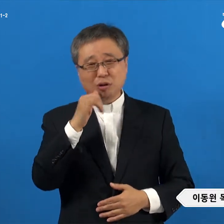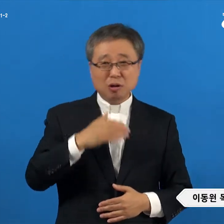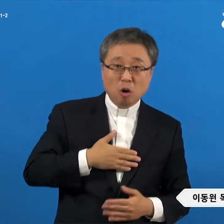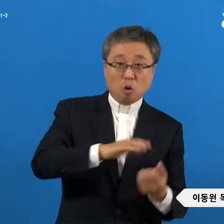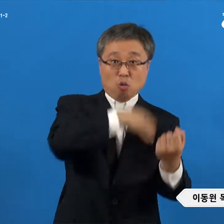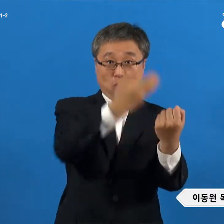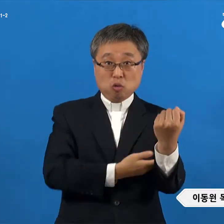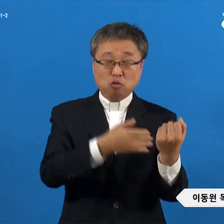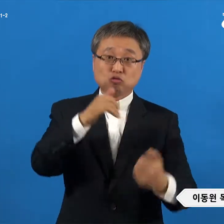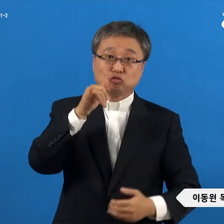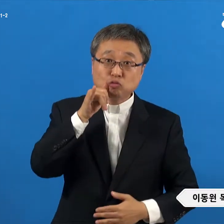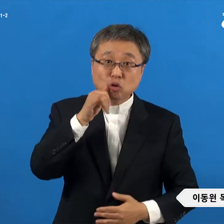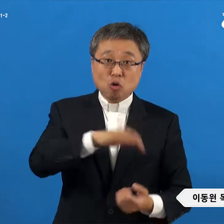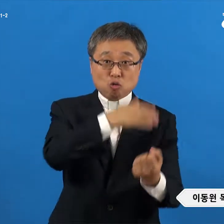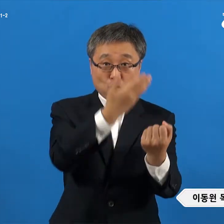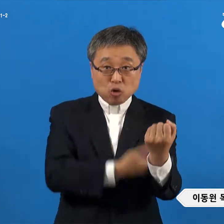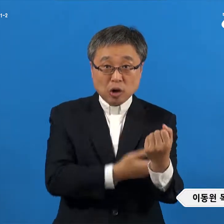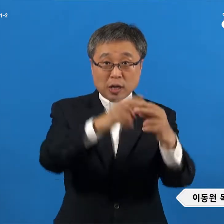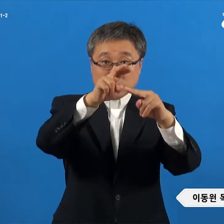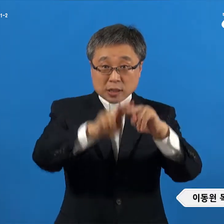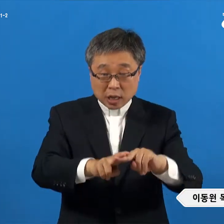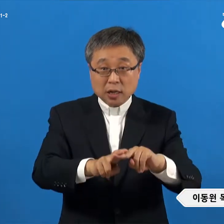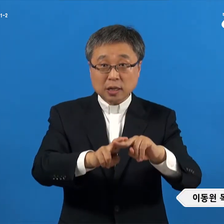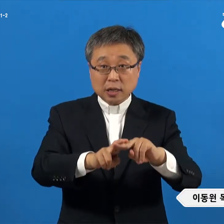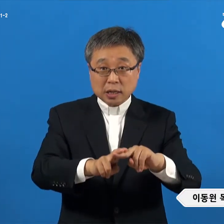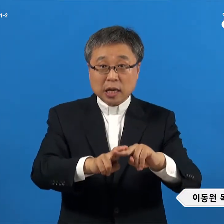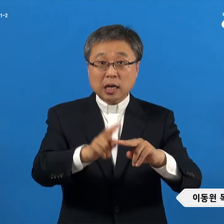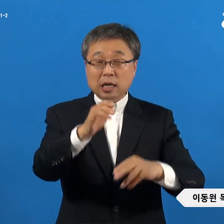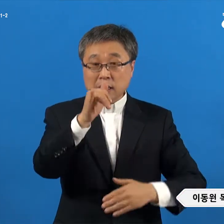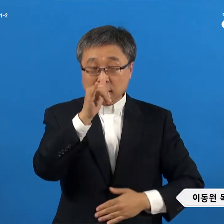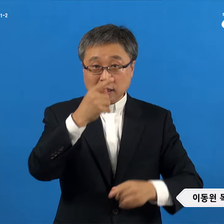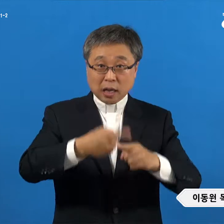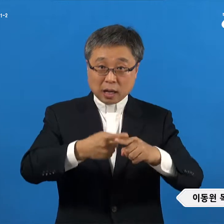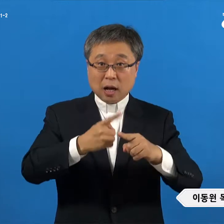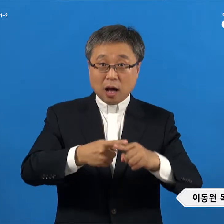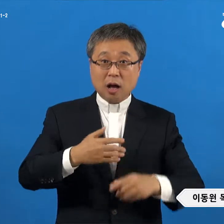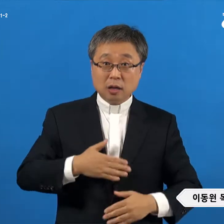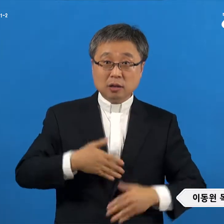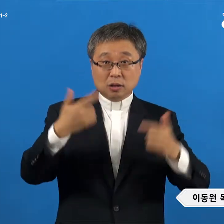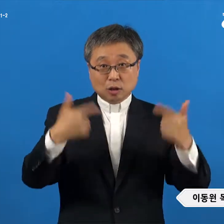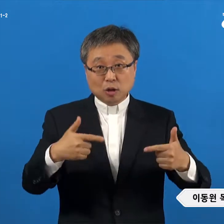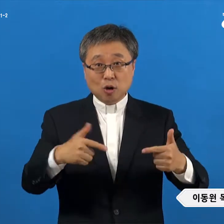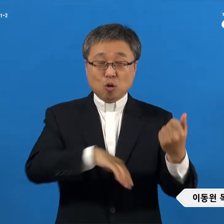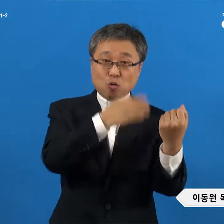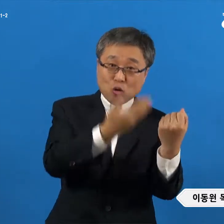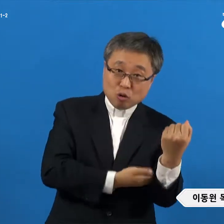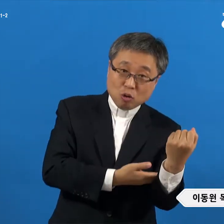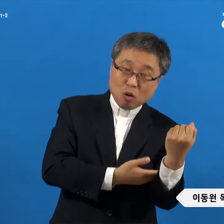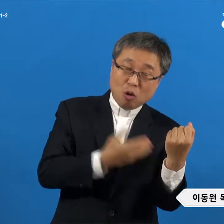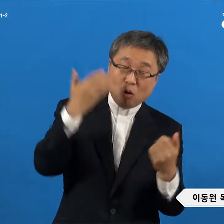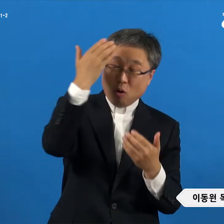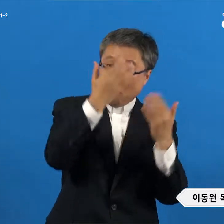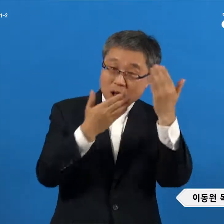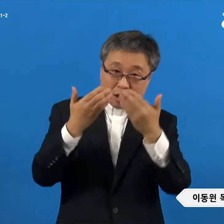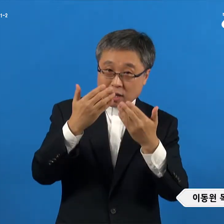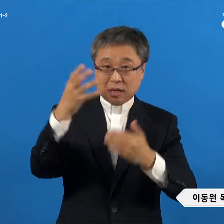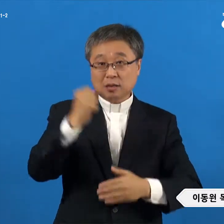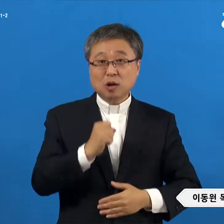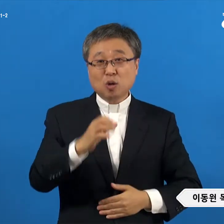중독. 권력의 자리에 떨어져서 늘 권력의 환상에 매달려 사는 사람들. 돈 중독. 주야로 돈만